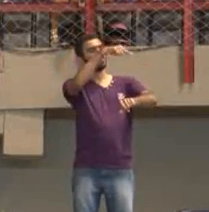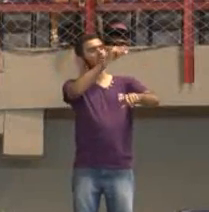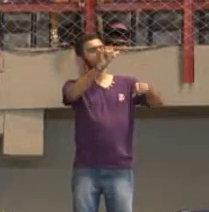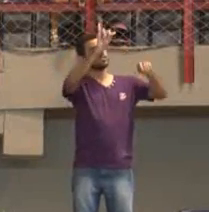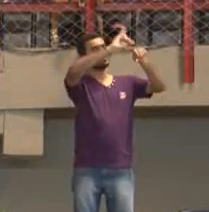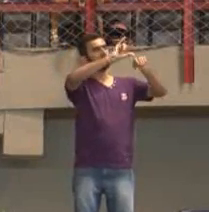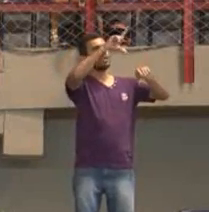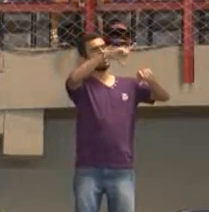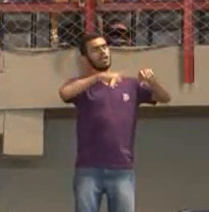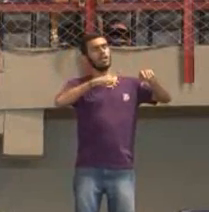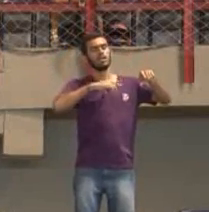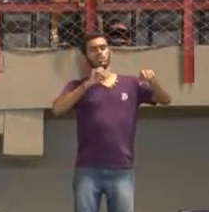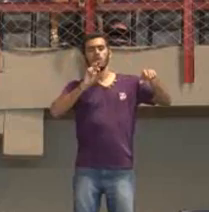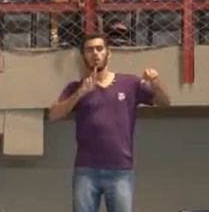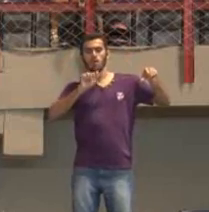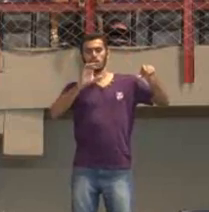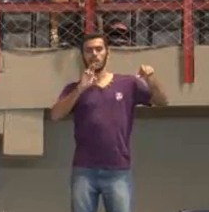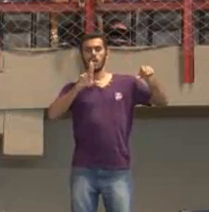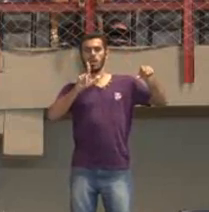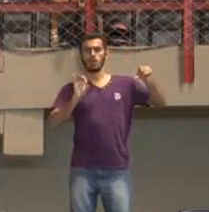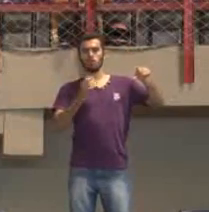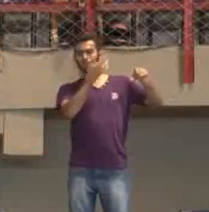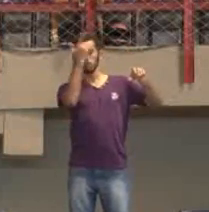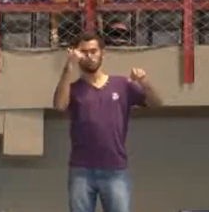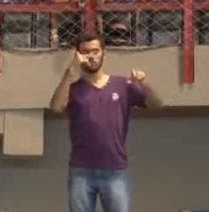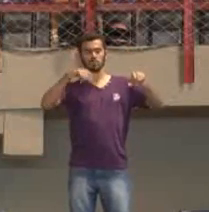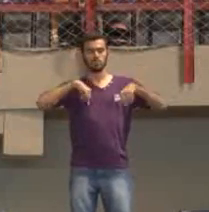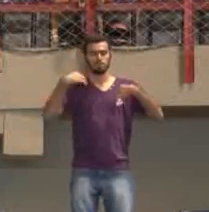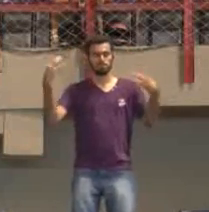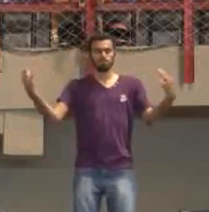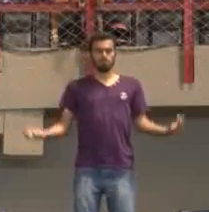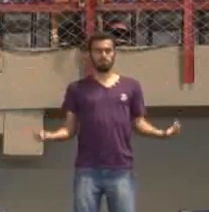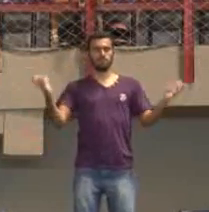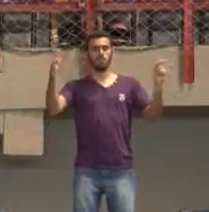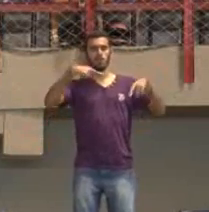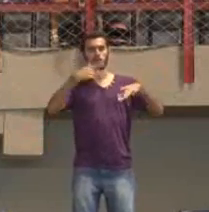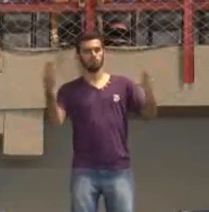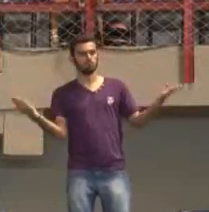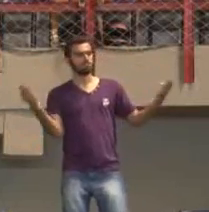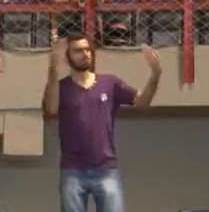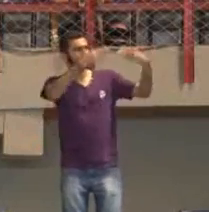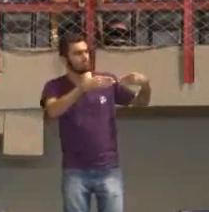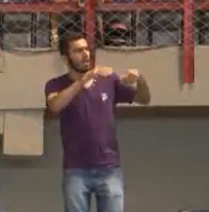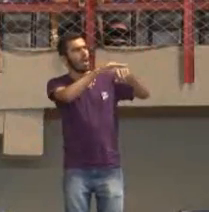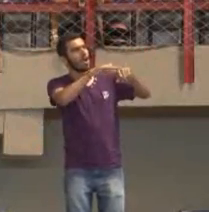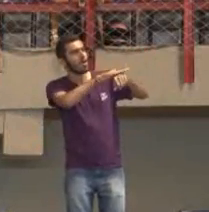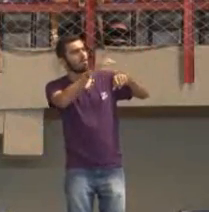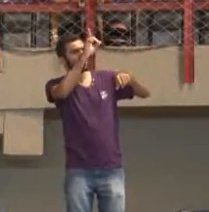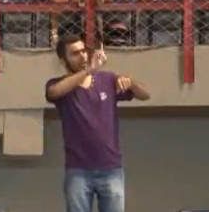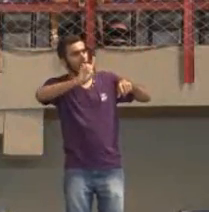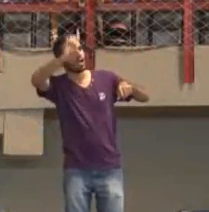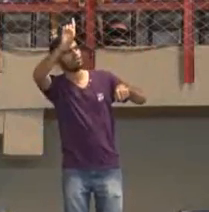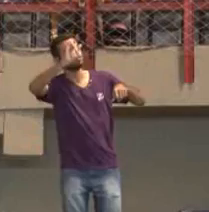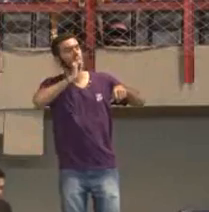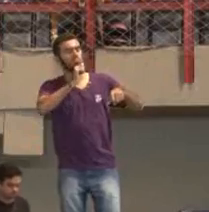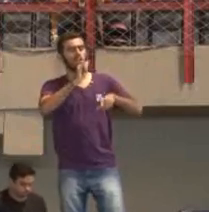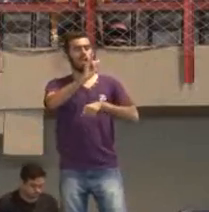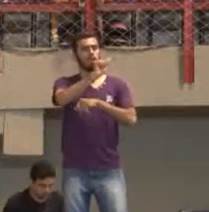oráculos, onde você podia conversar, os templos, para você conversar com os deuses,